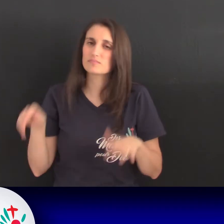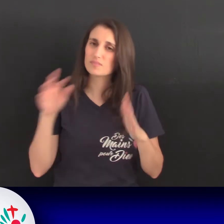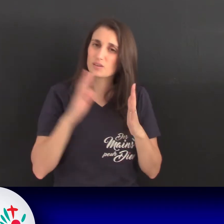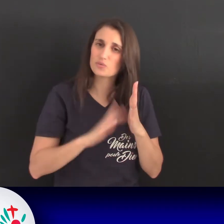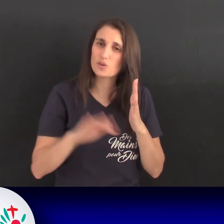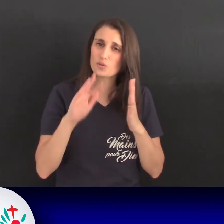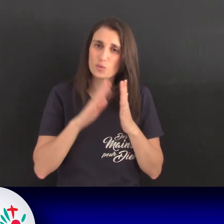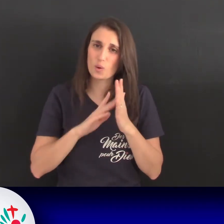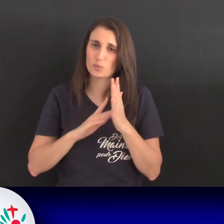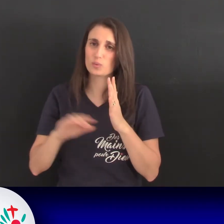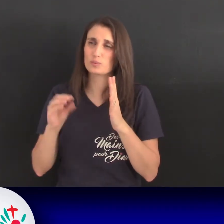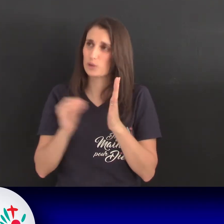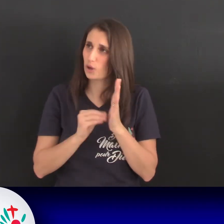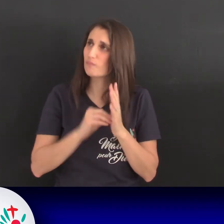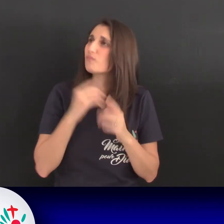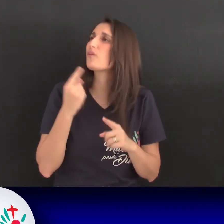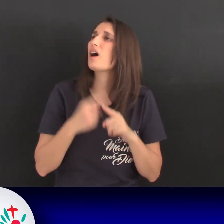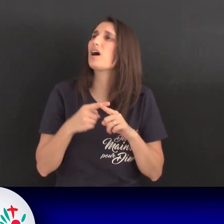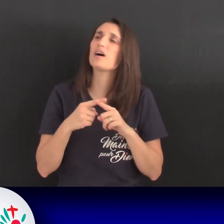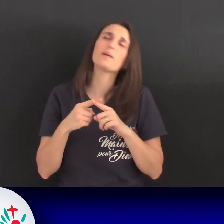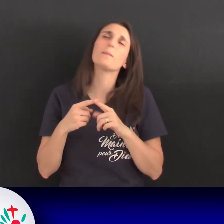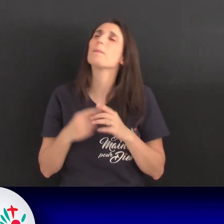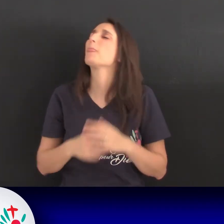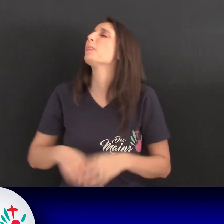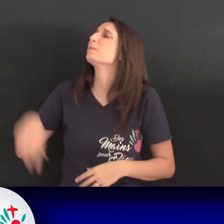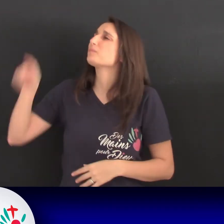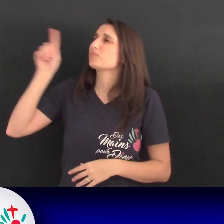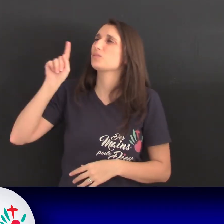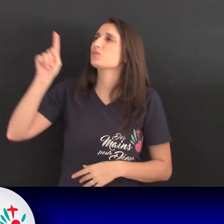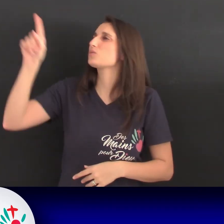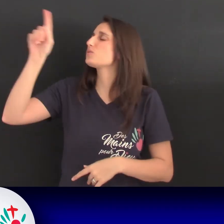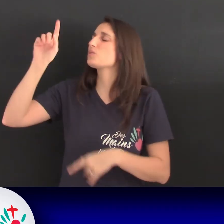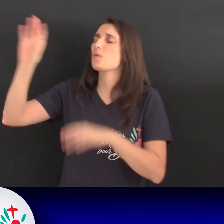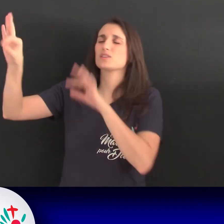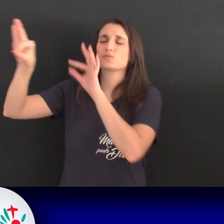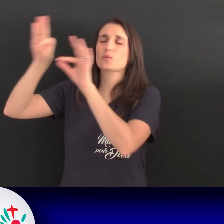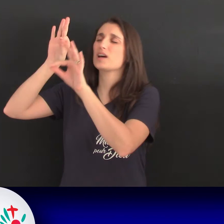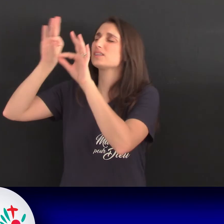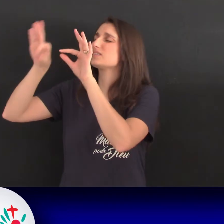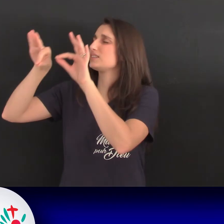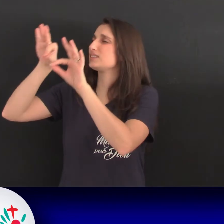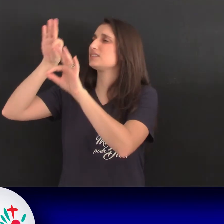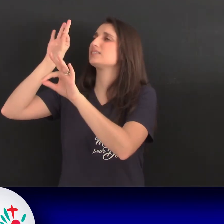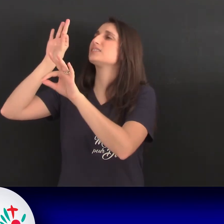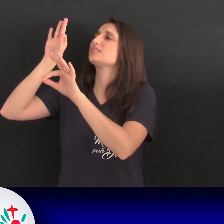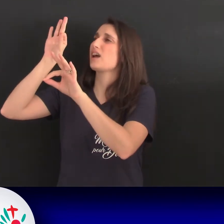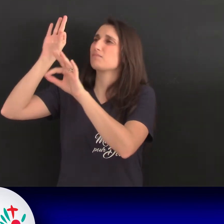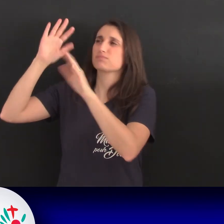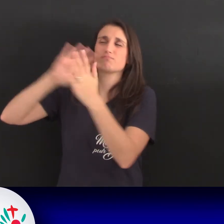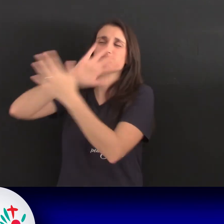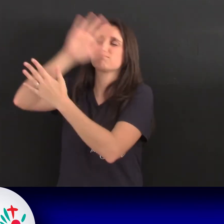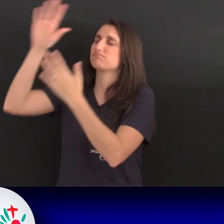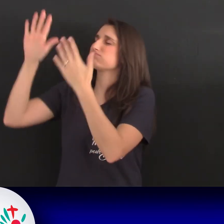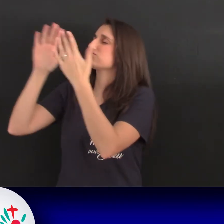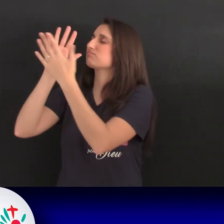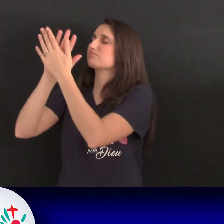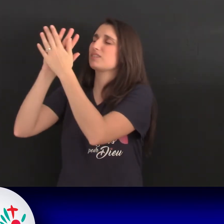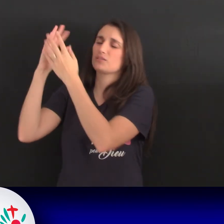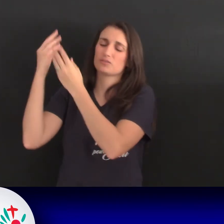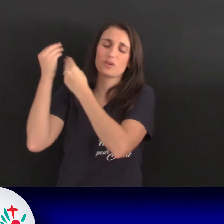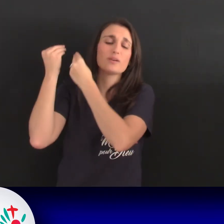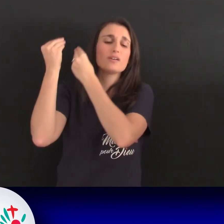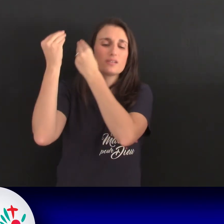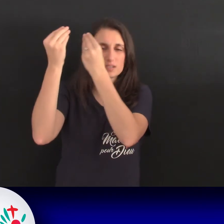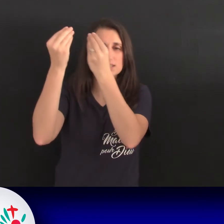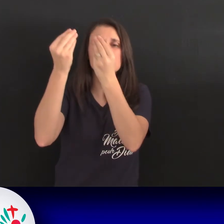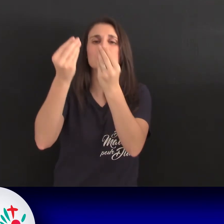Chantons ensemble, tu as choisi. Alléluia. Tu as choisi de